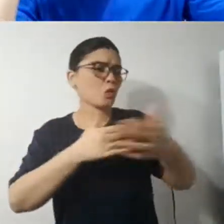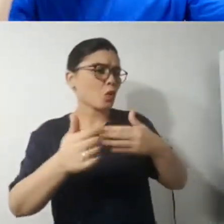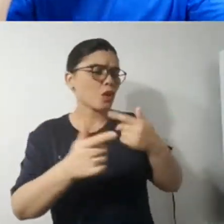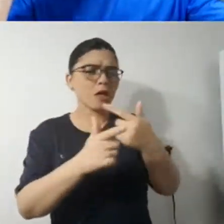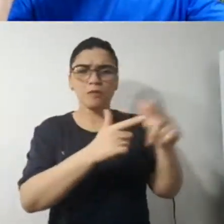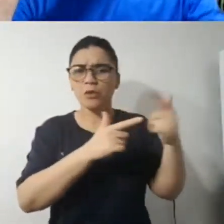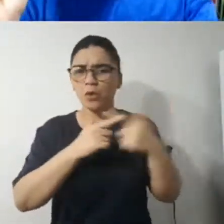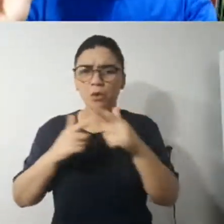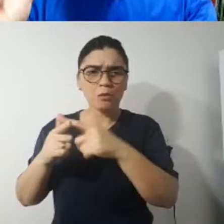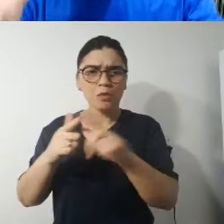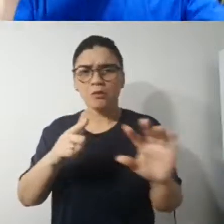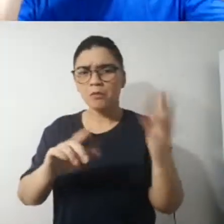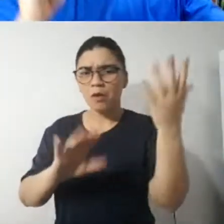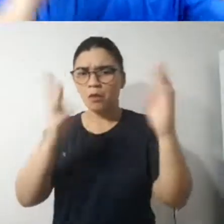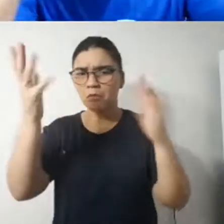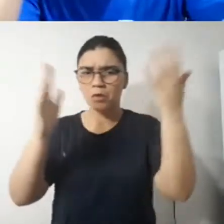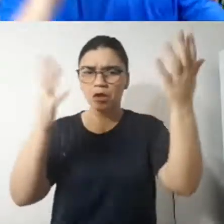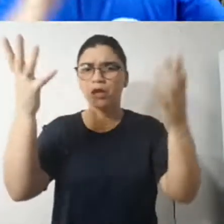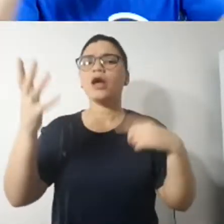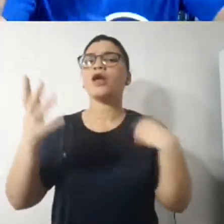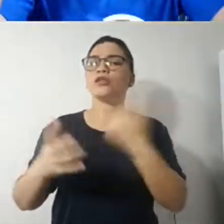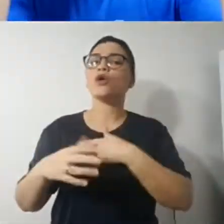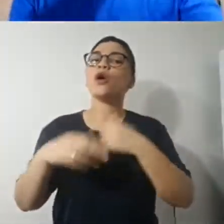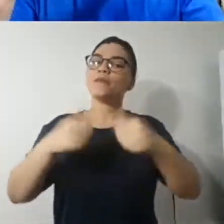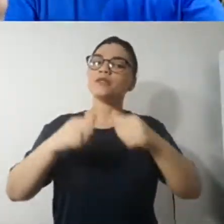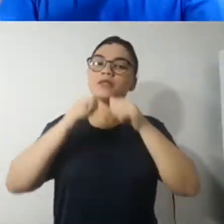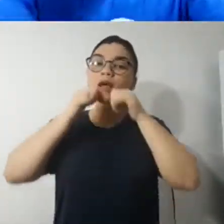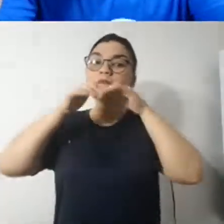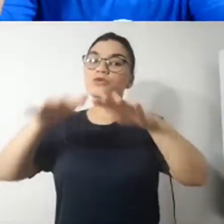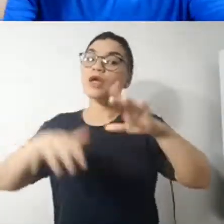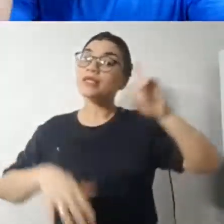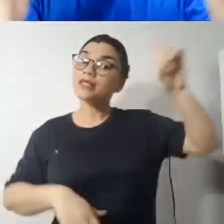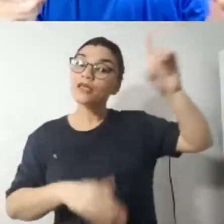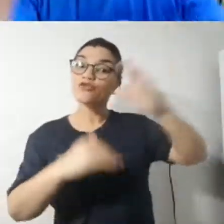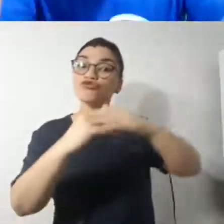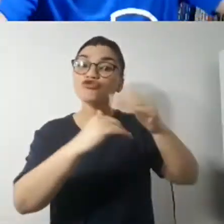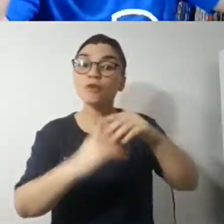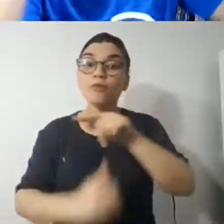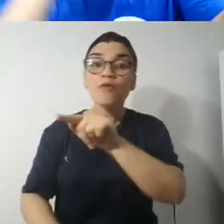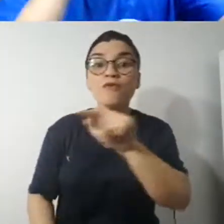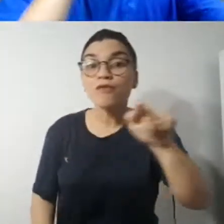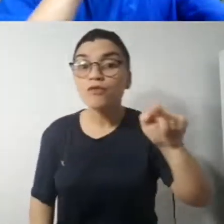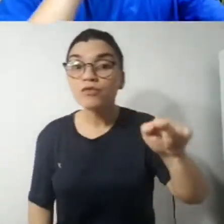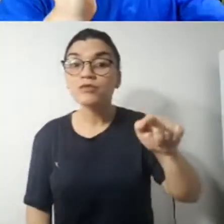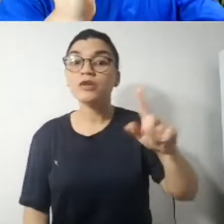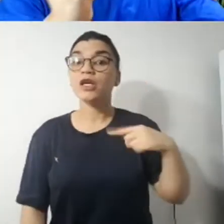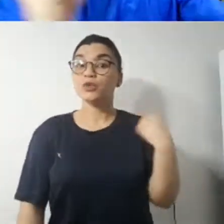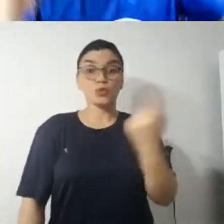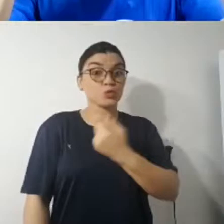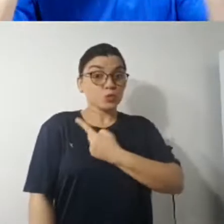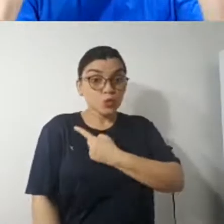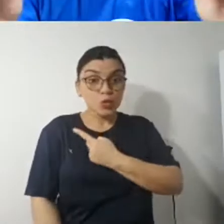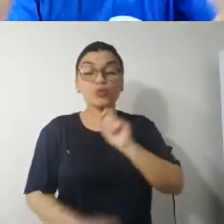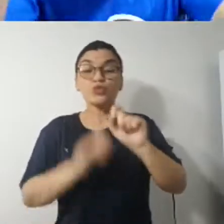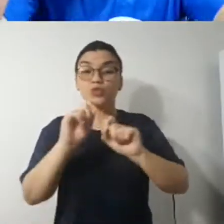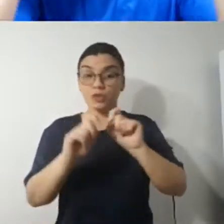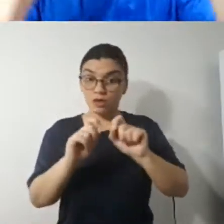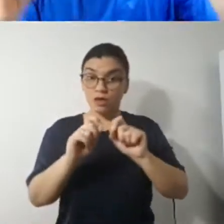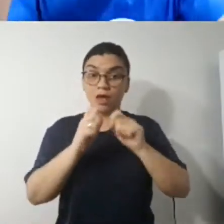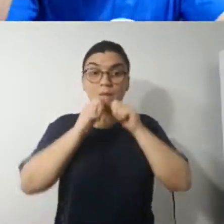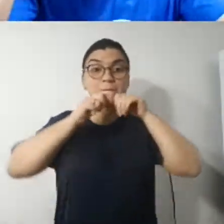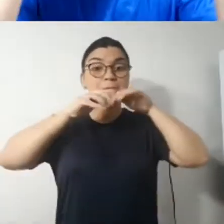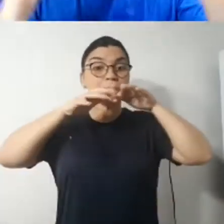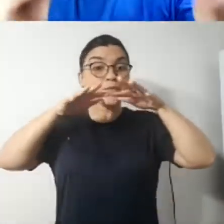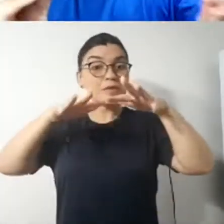fizerem contra nós. Nós fomos chamados para sermos bênçãos na vida de todas